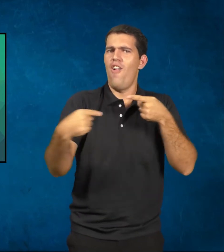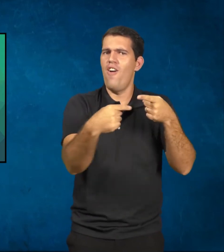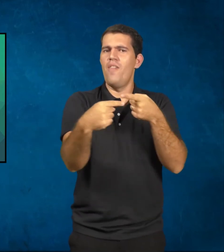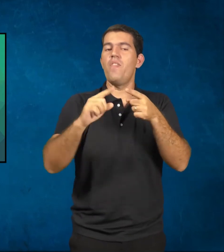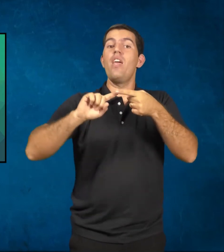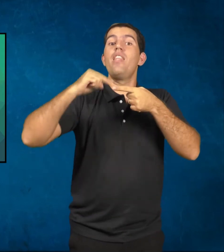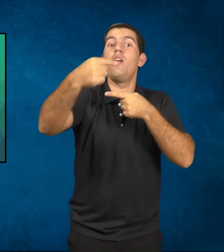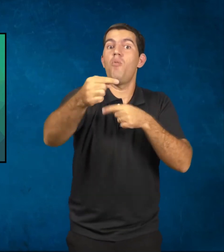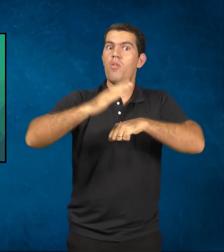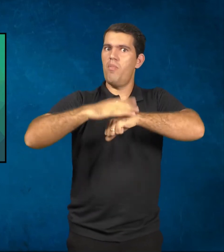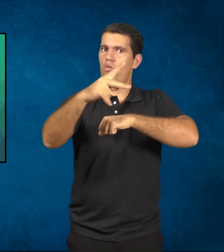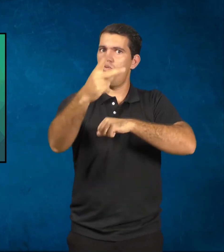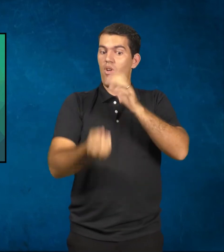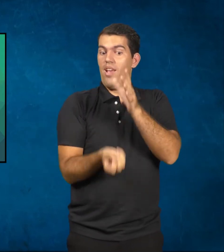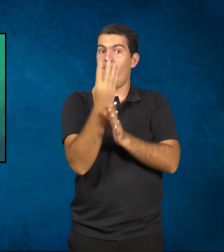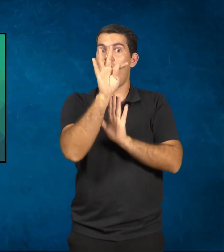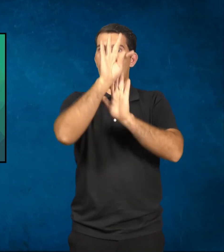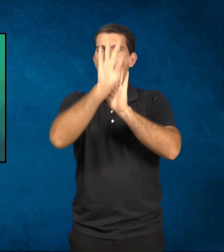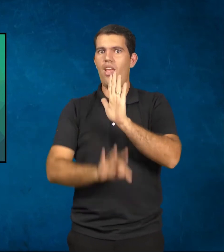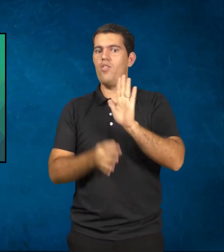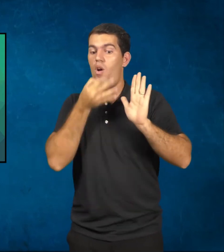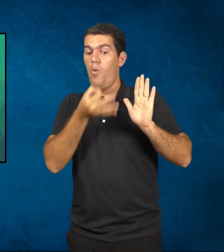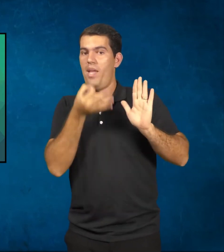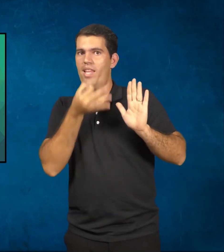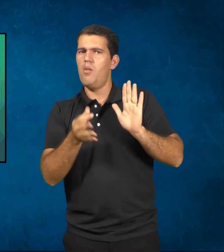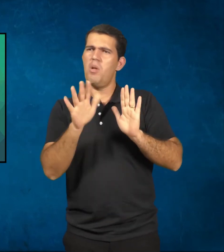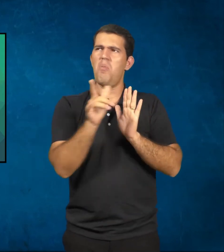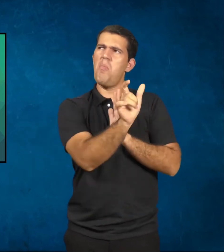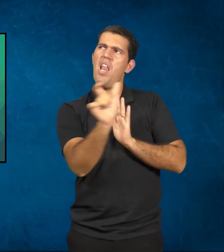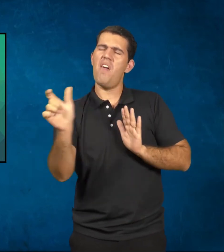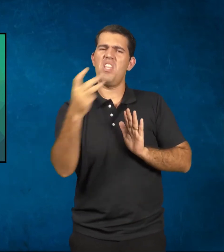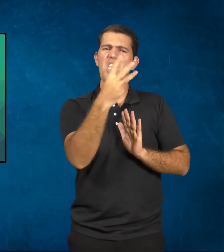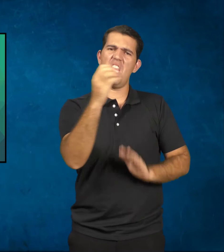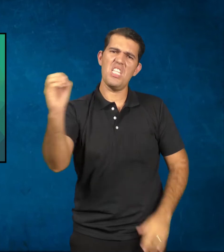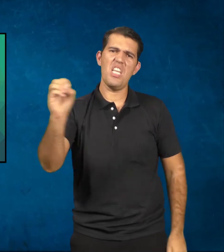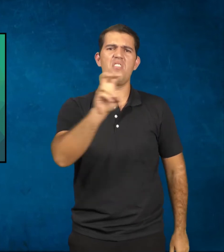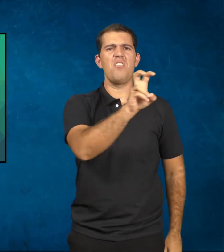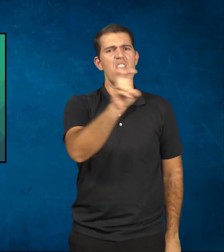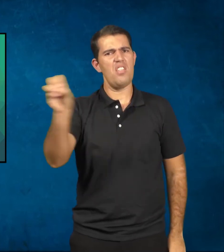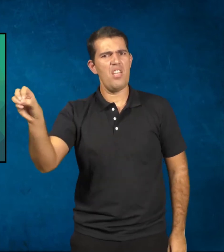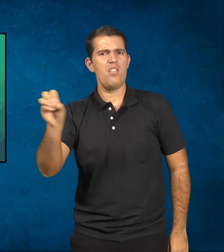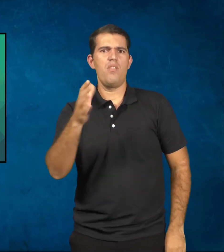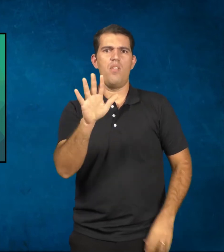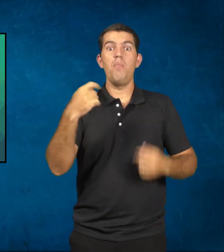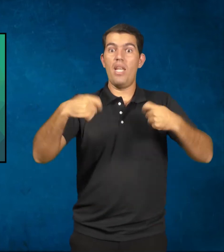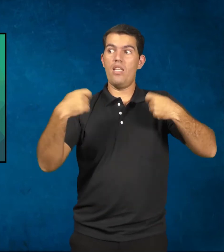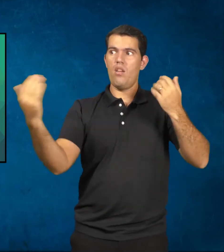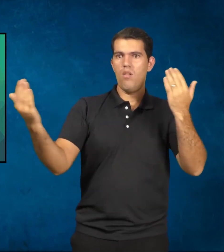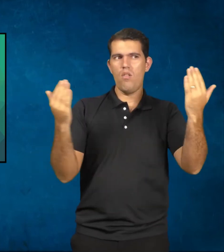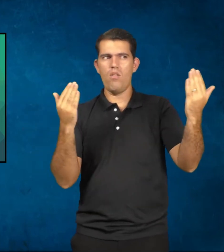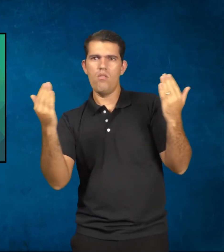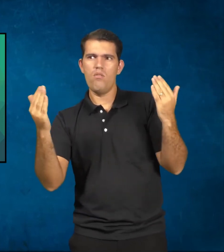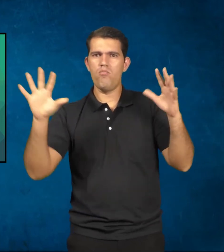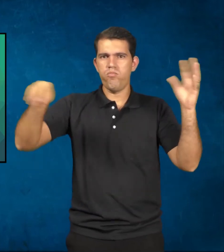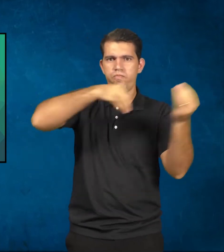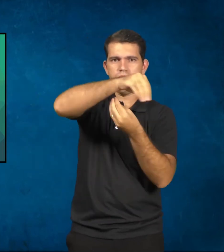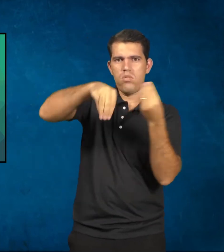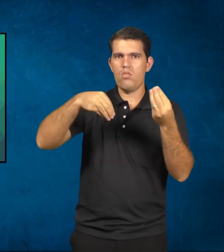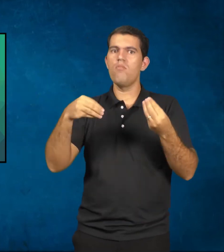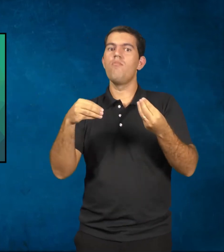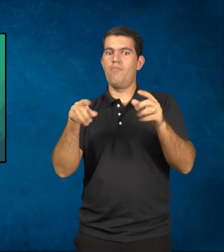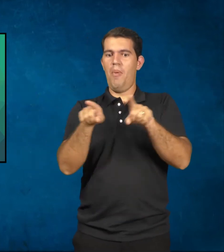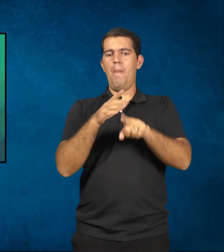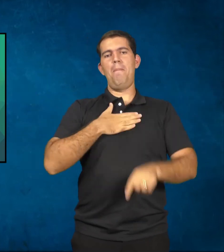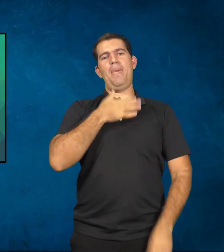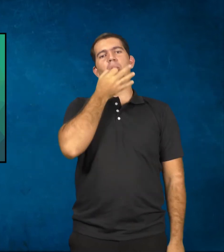você fará um texto argumentativo de 300 a 500 palavras, correlacionando as duas abordagens com